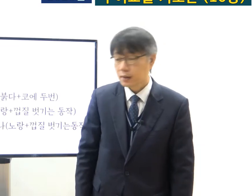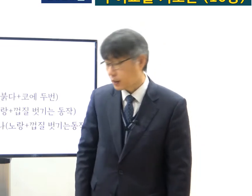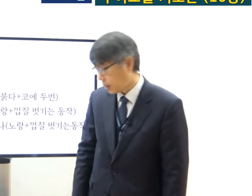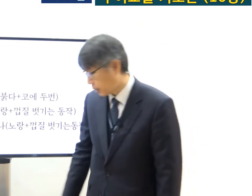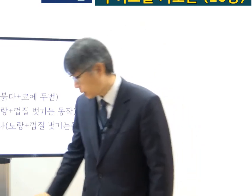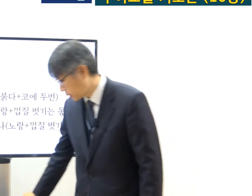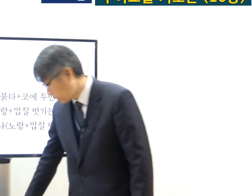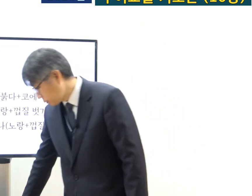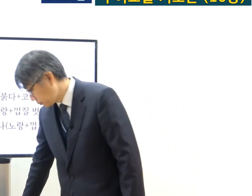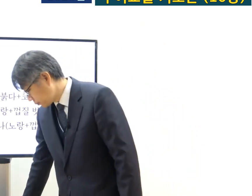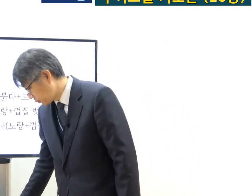자, 그 다음